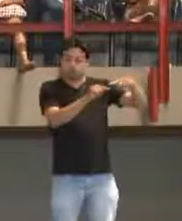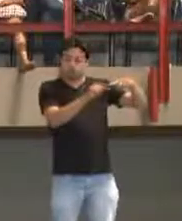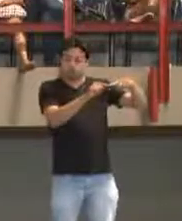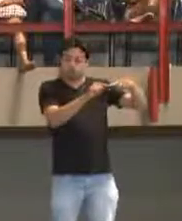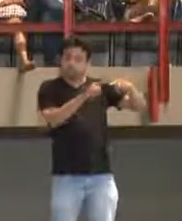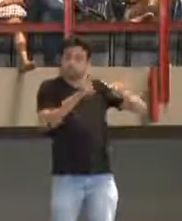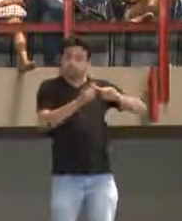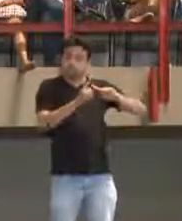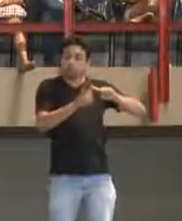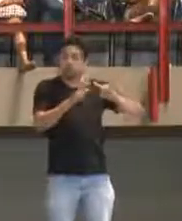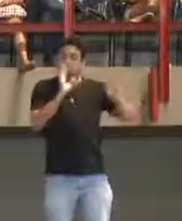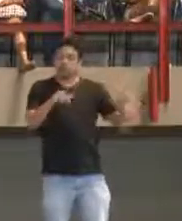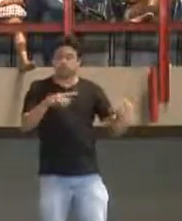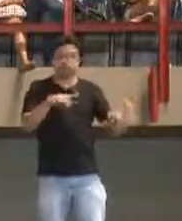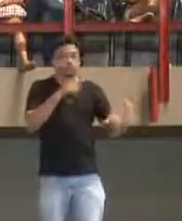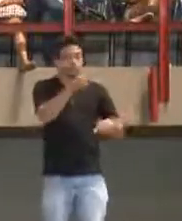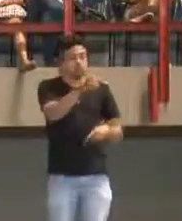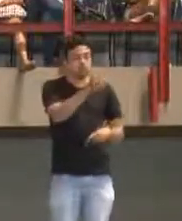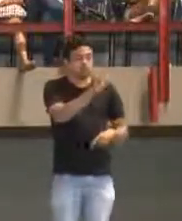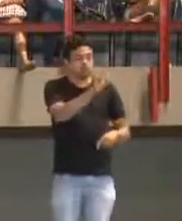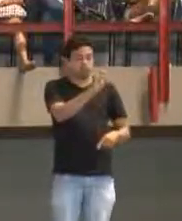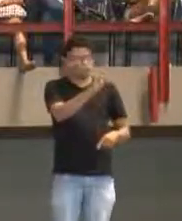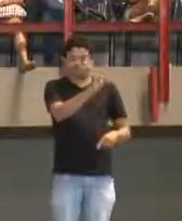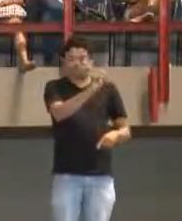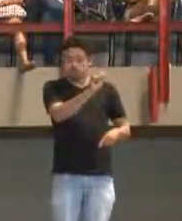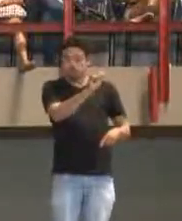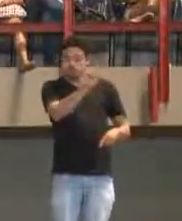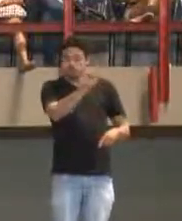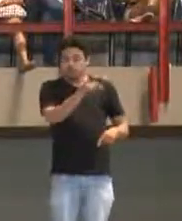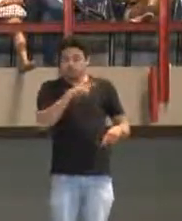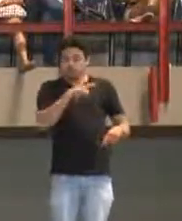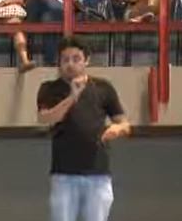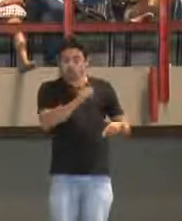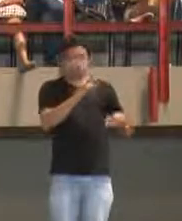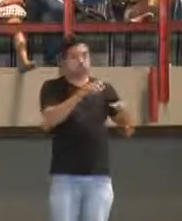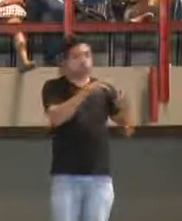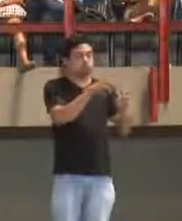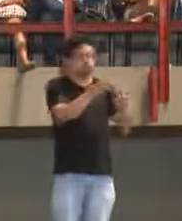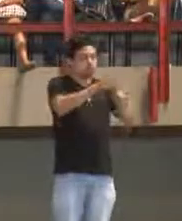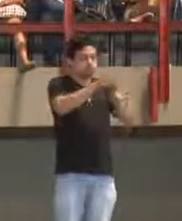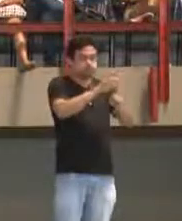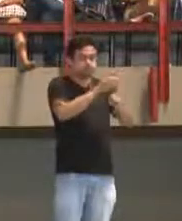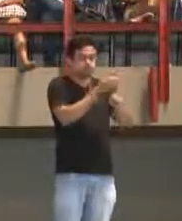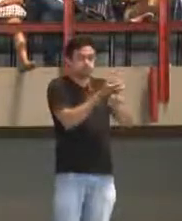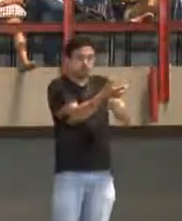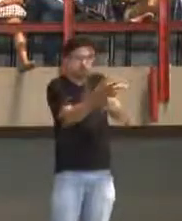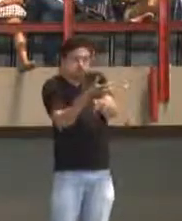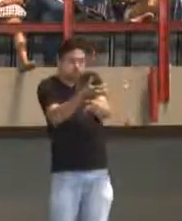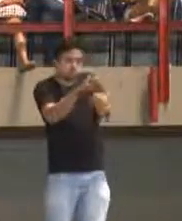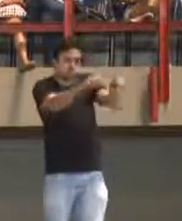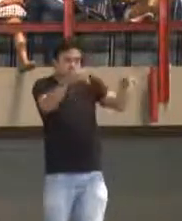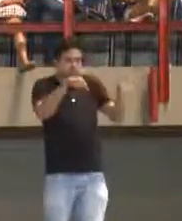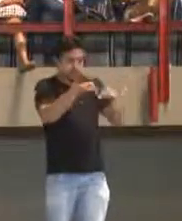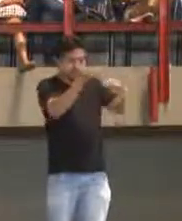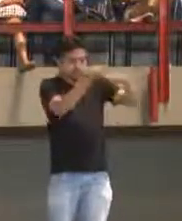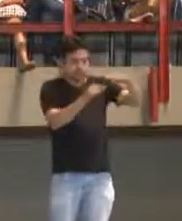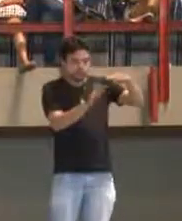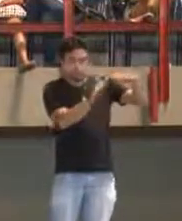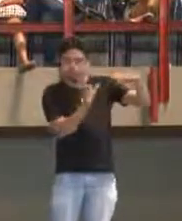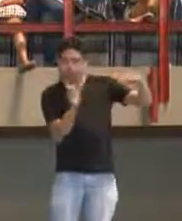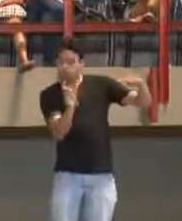Se produtividade é produção dividido por área, então você vai ter isso aí,